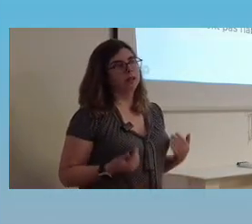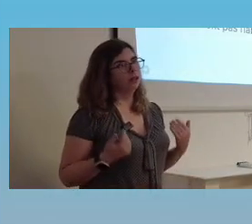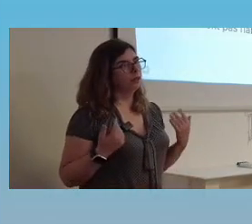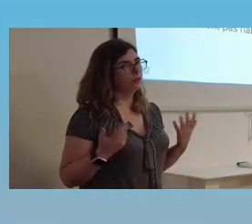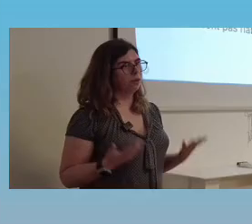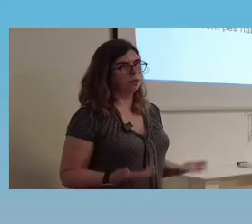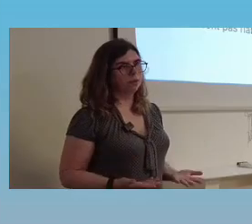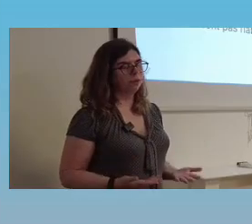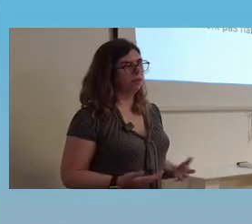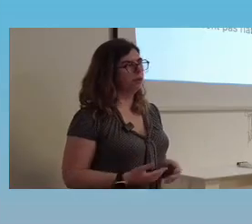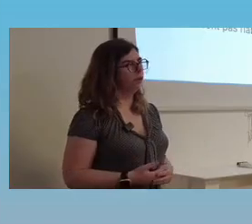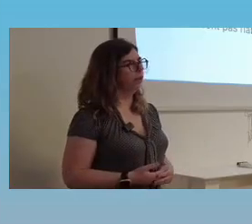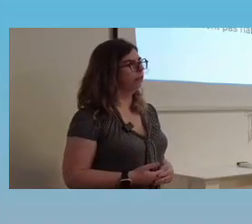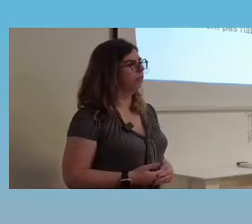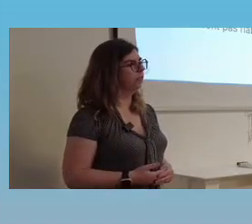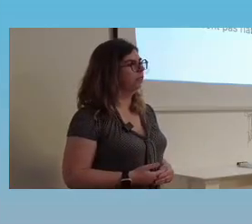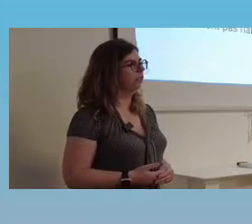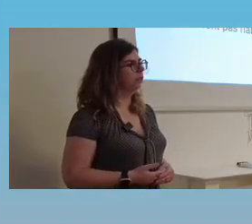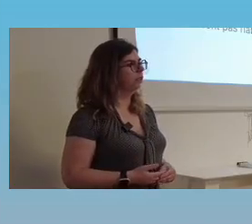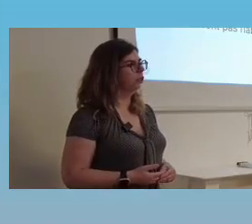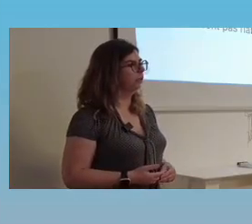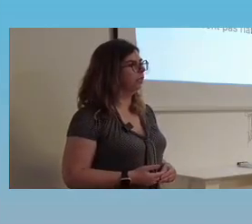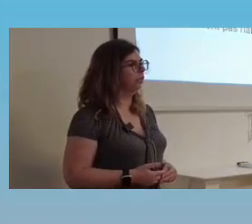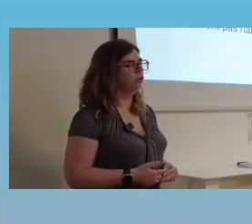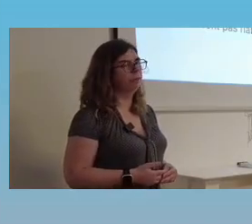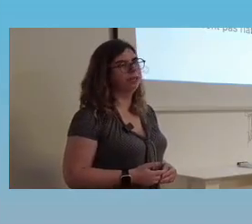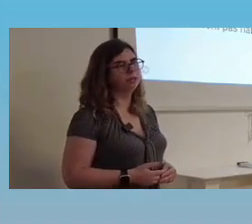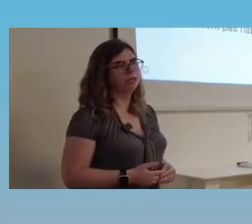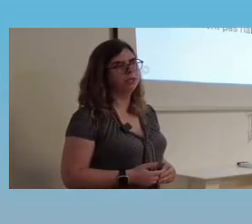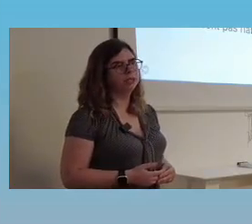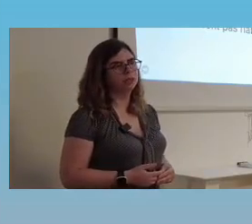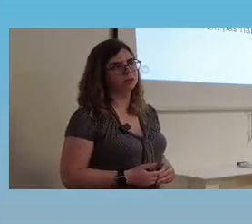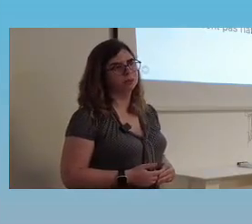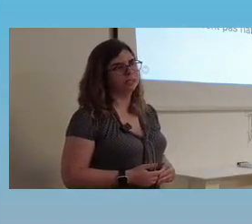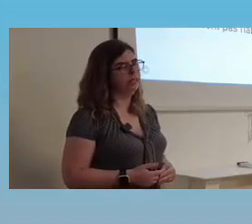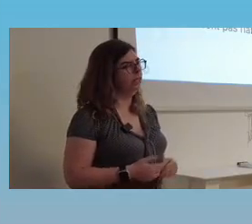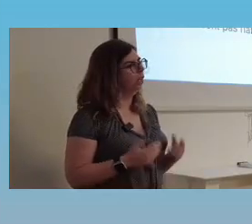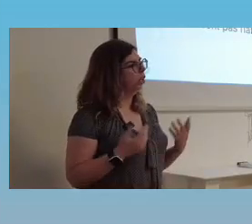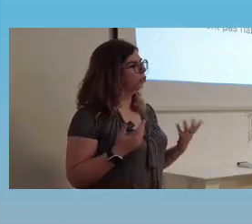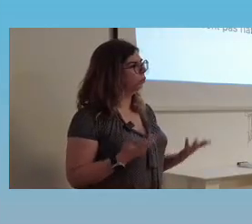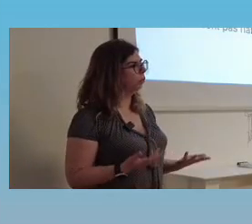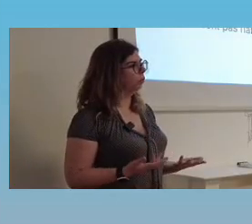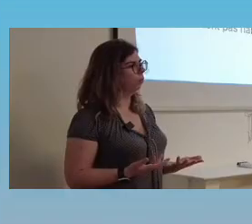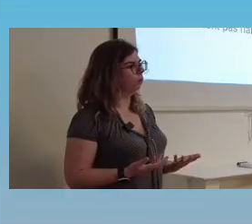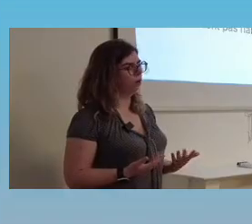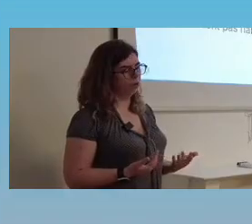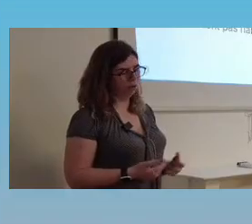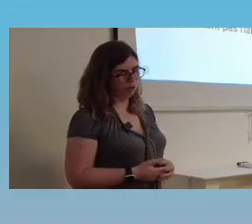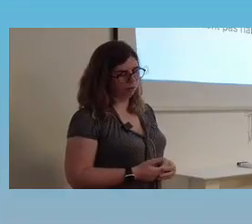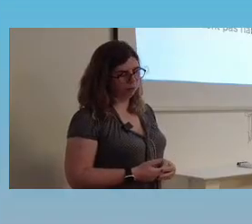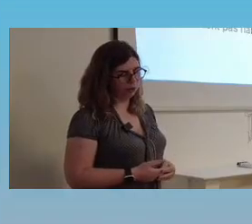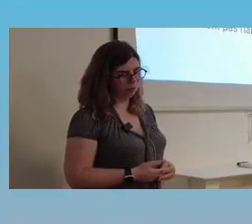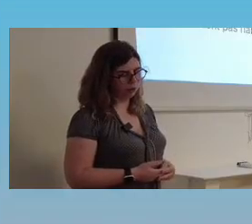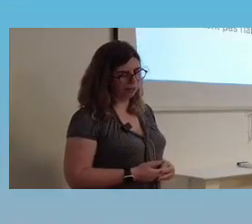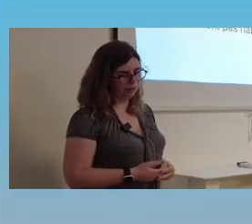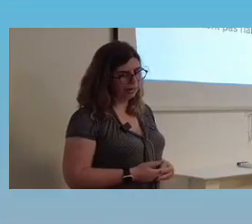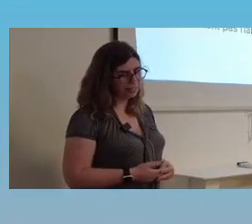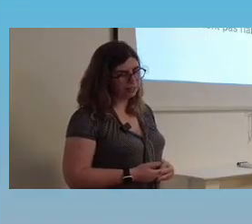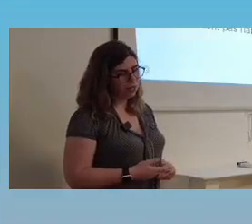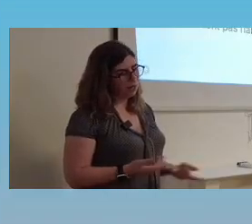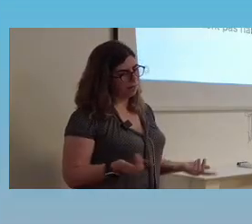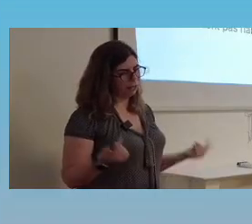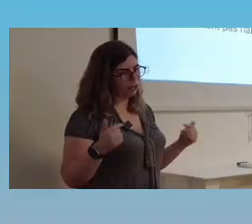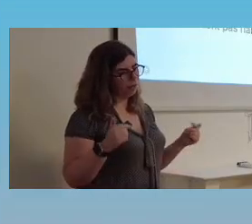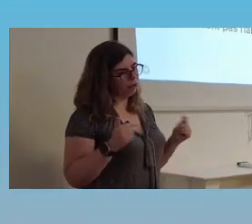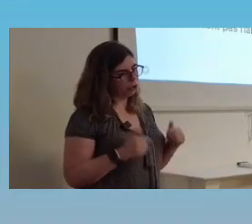années, la langue des signes automatique, comme les sous-titres automatiques, seront de plus en plus